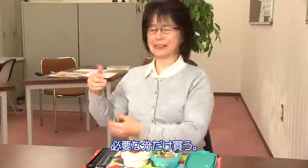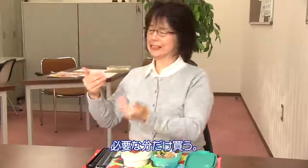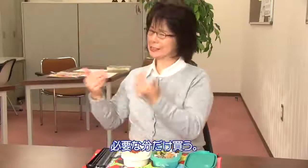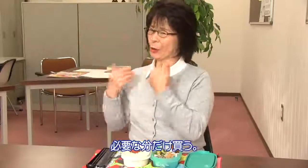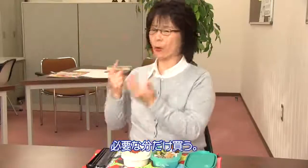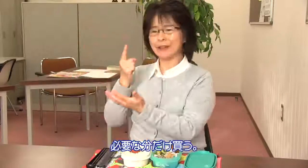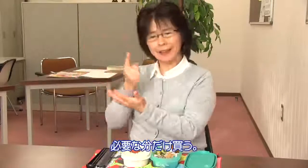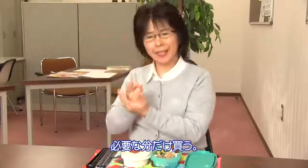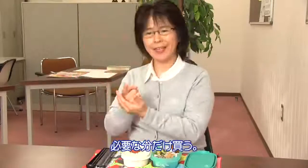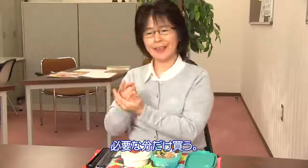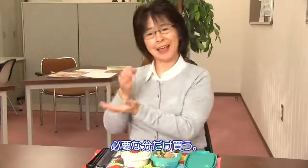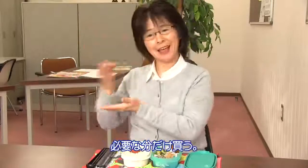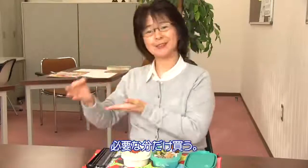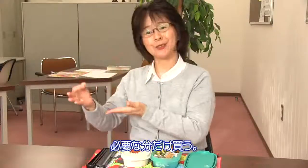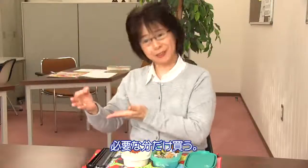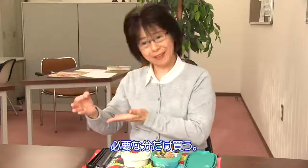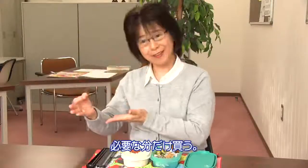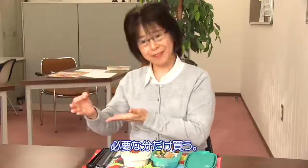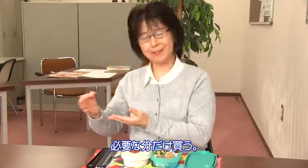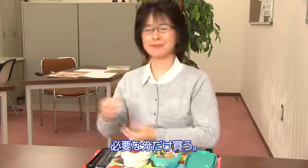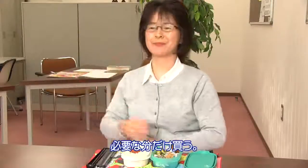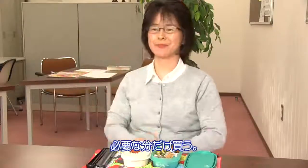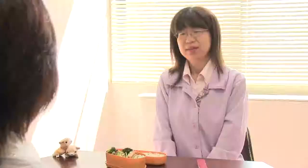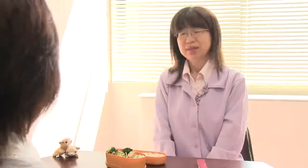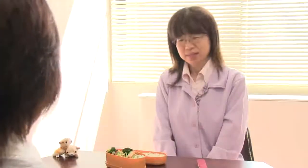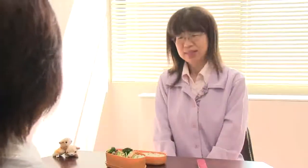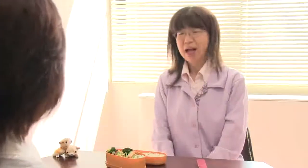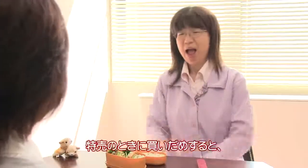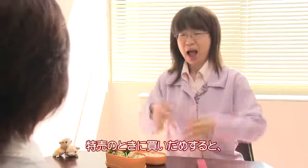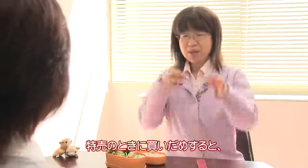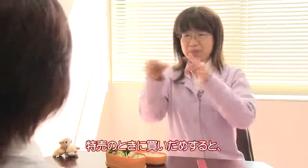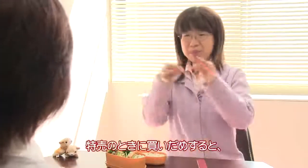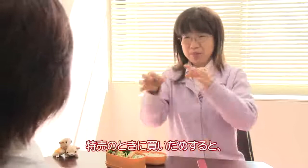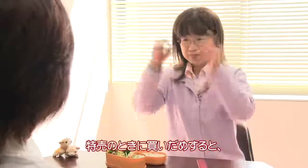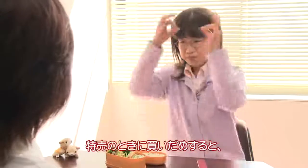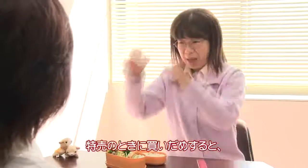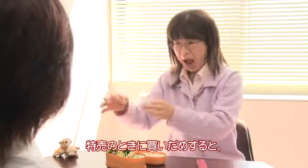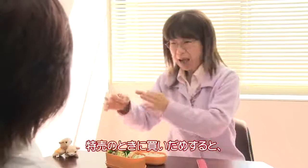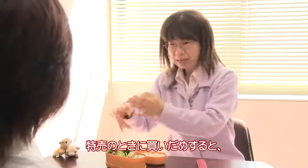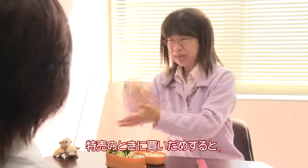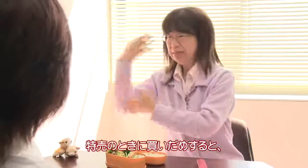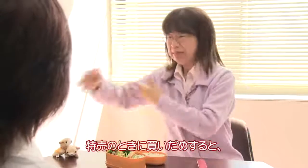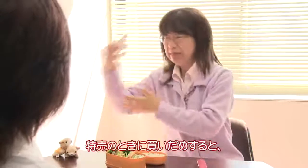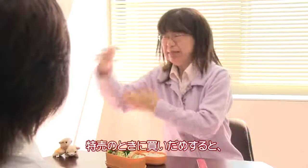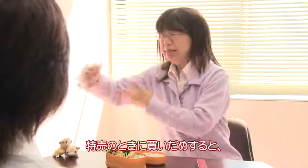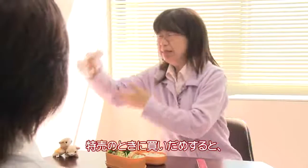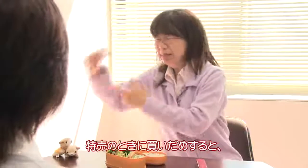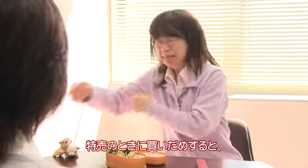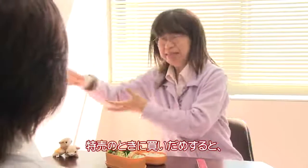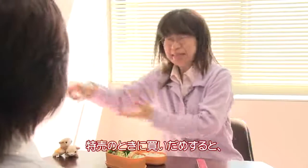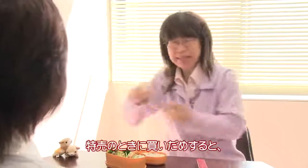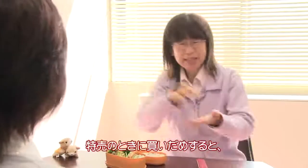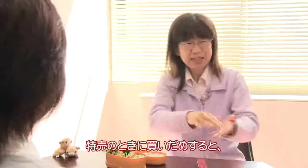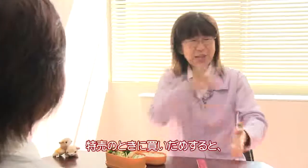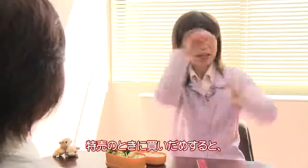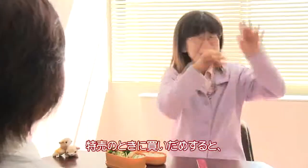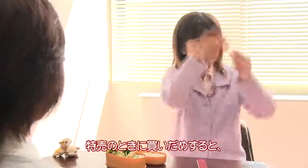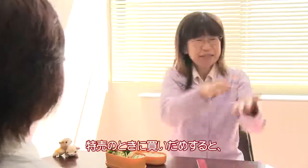その後必要な分だけ食材を買うといいわね特売の時に買いだめをする